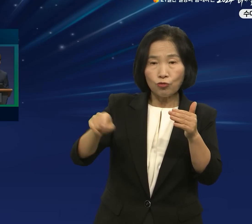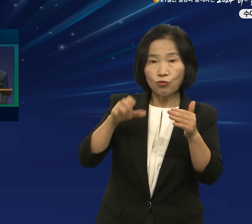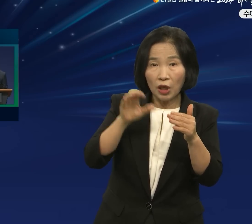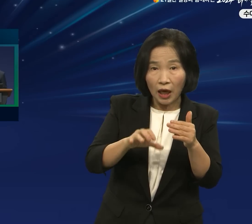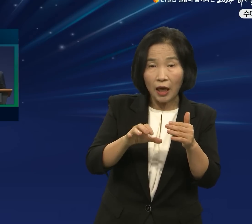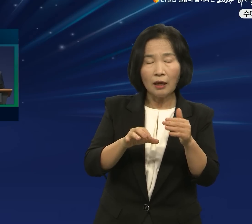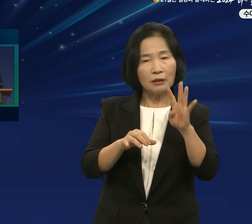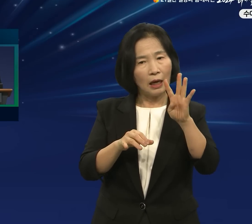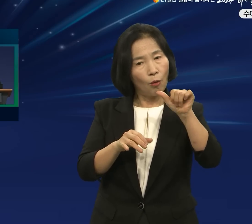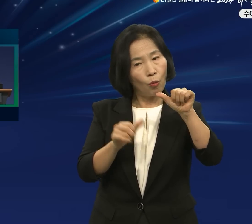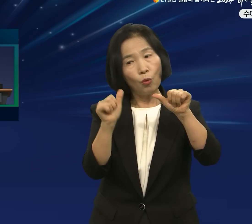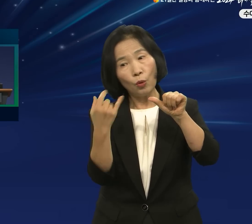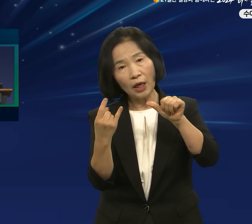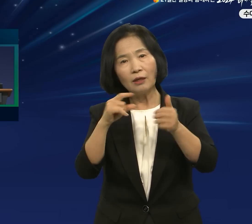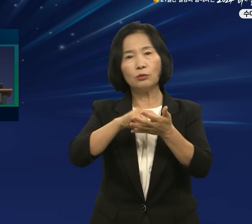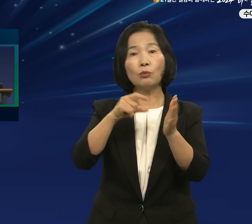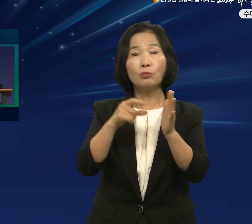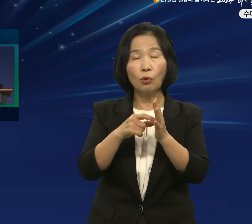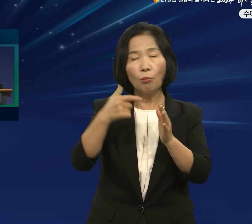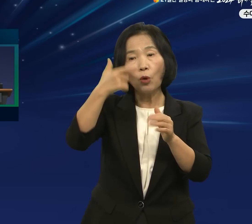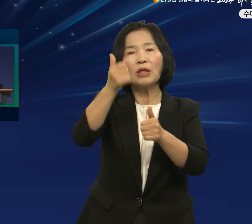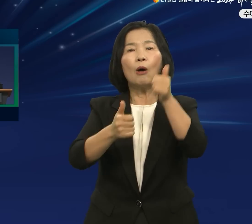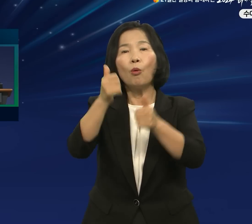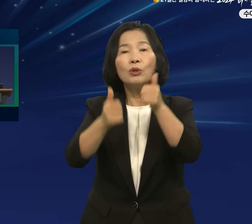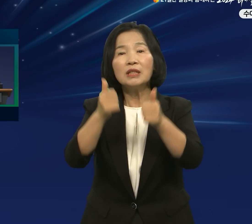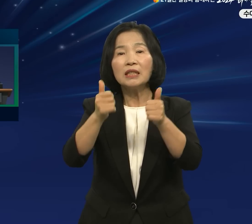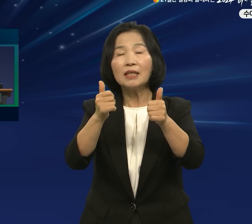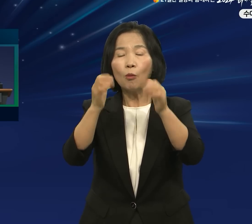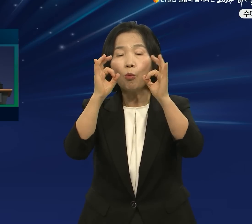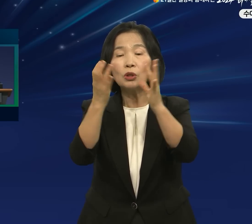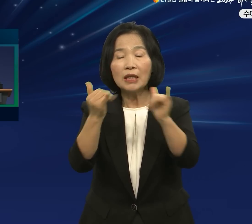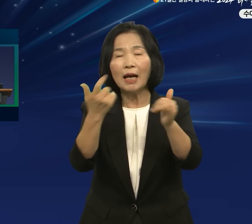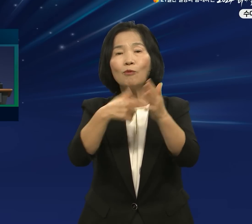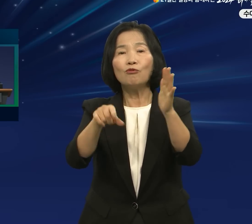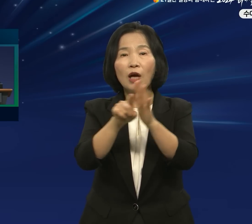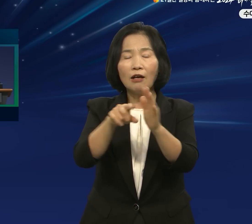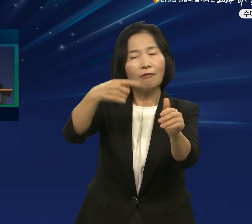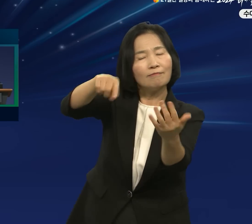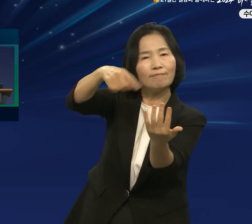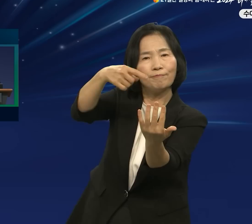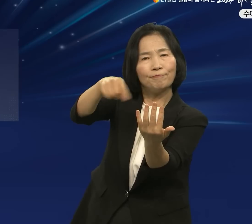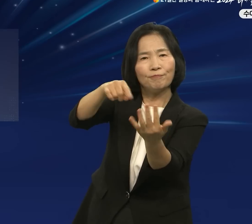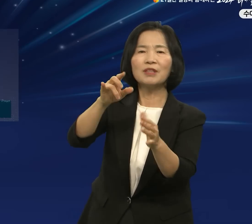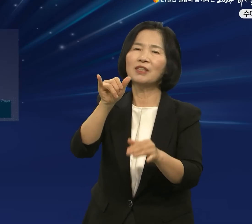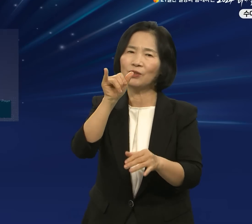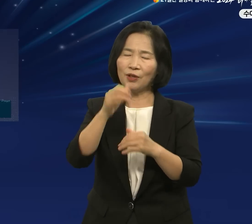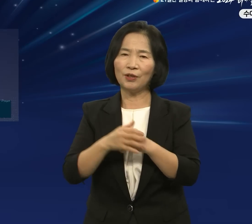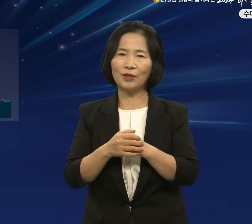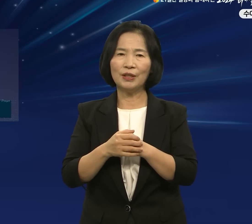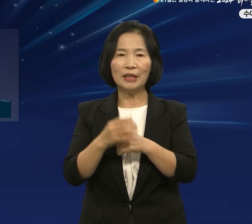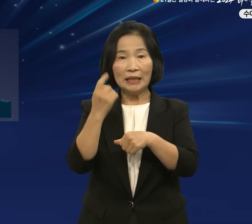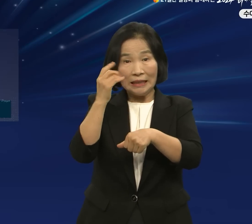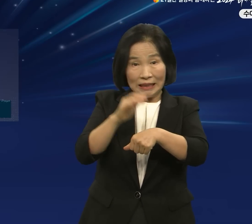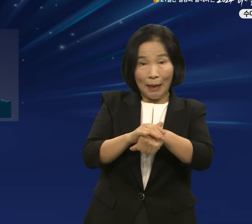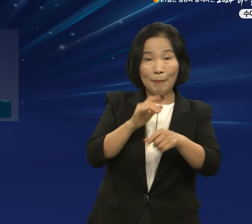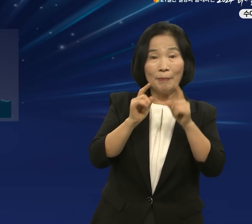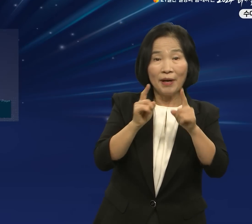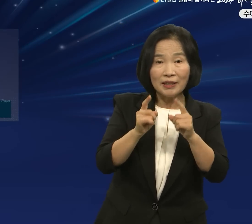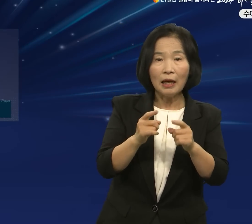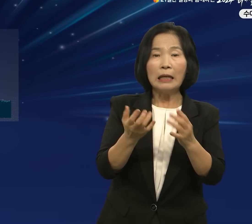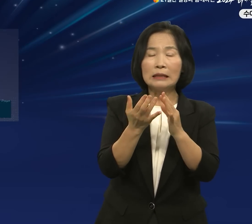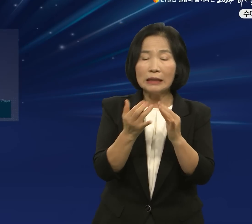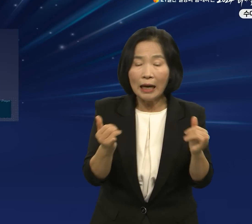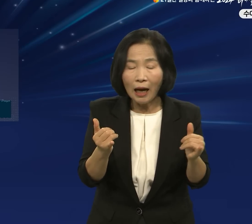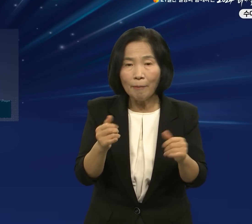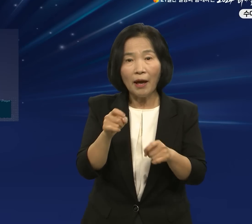강의를 하고 있습니다. 잠언 20장 24절 말씀이 사람의 걸음은 여호와로 말미암나니